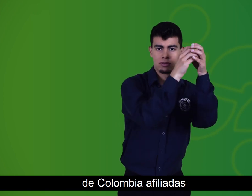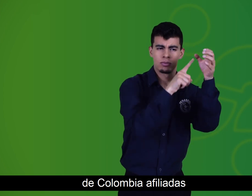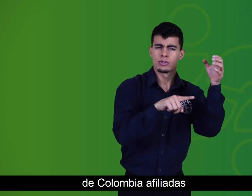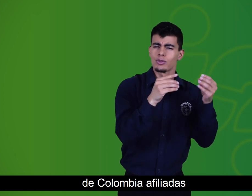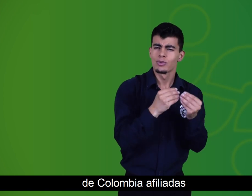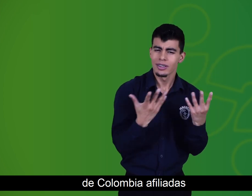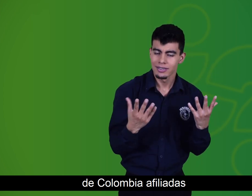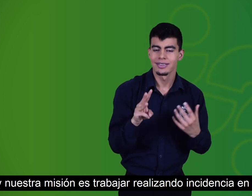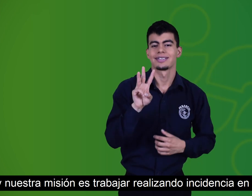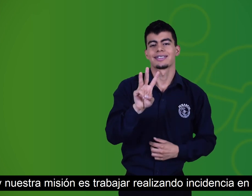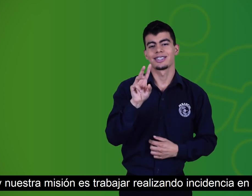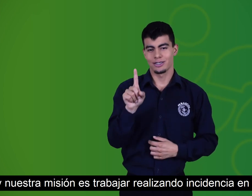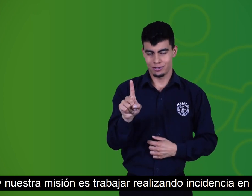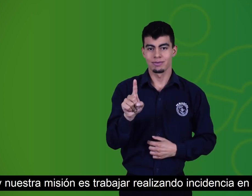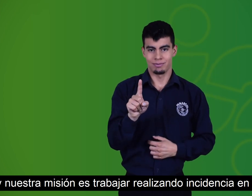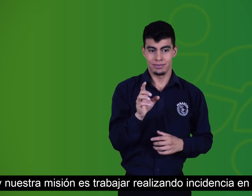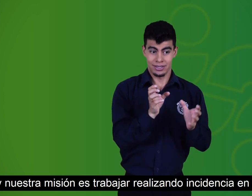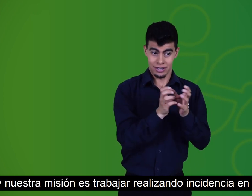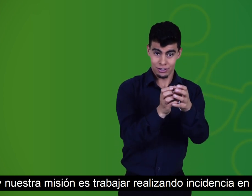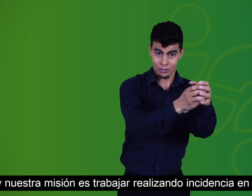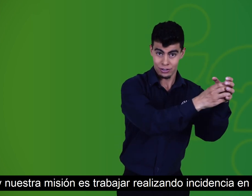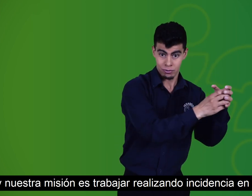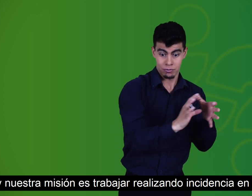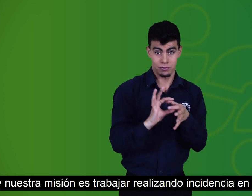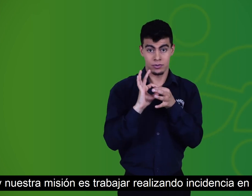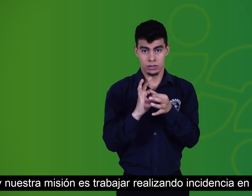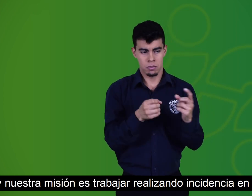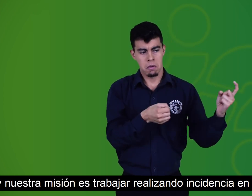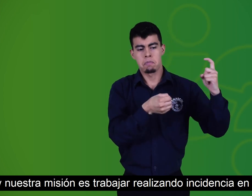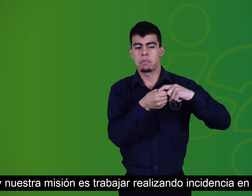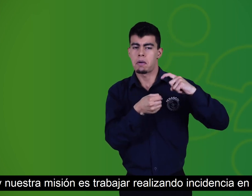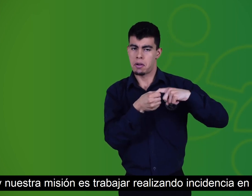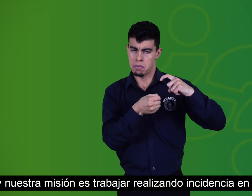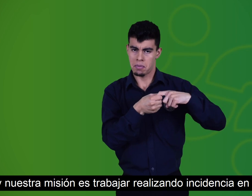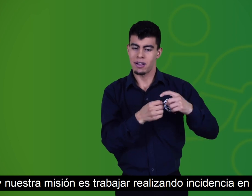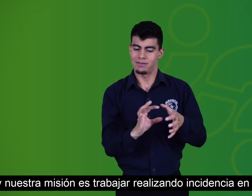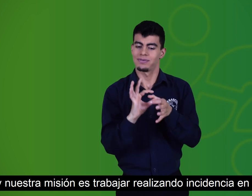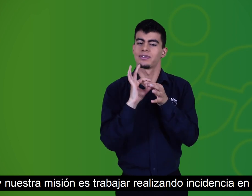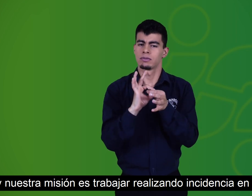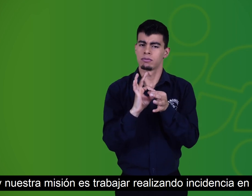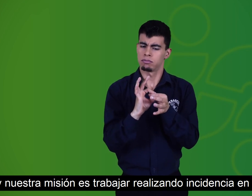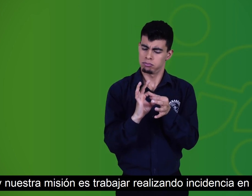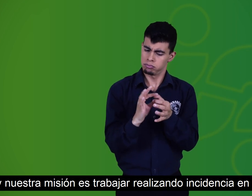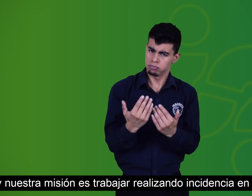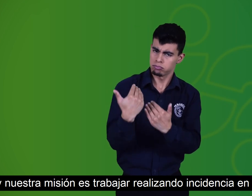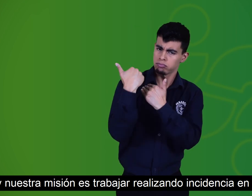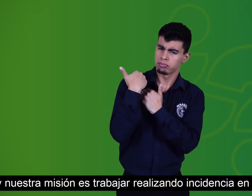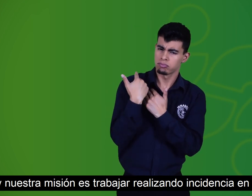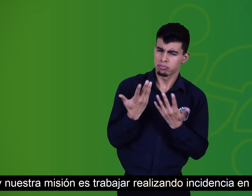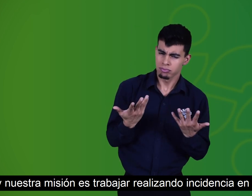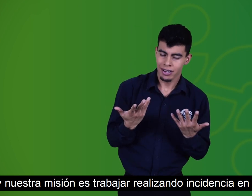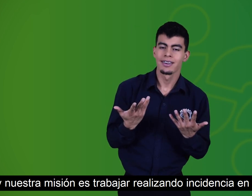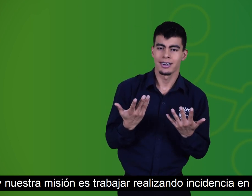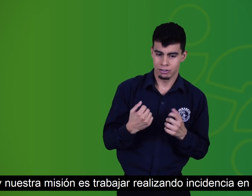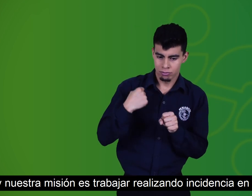Y nuestra misión es trabajar realizando incidencia en política